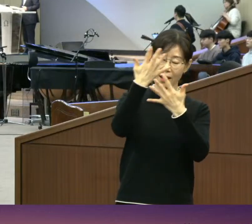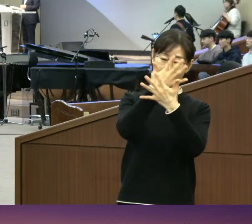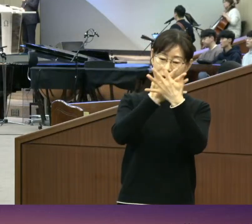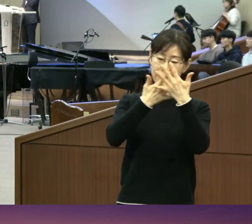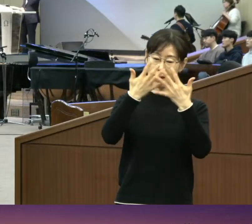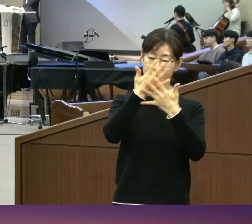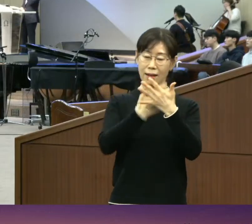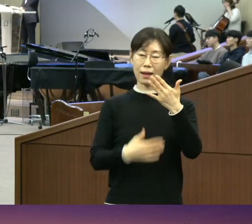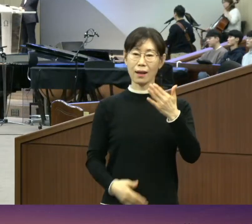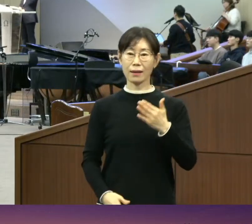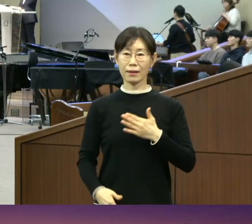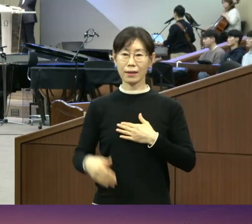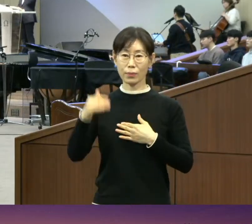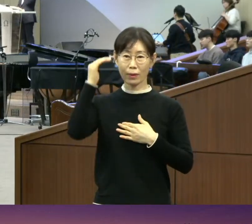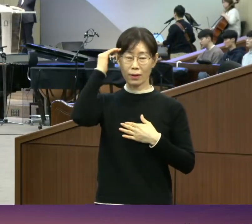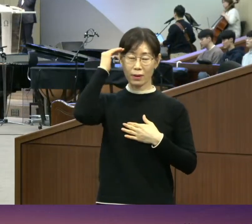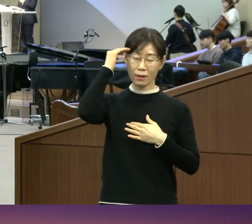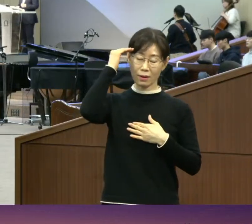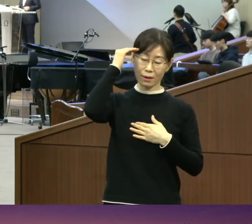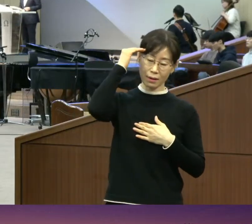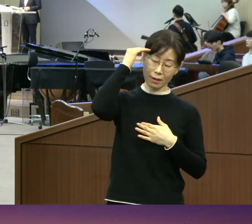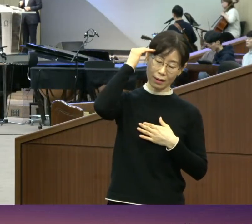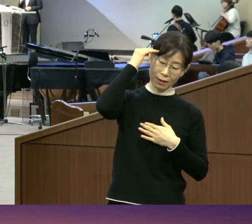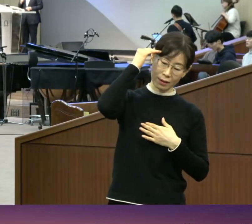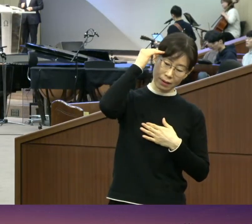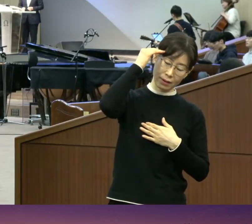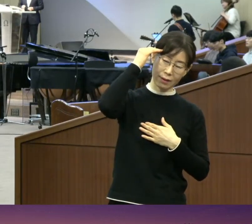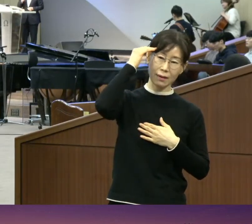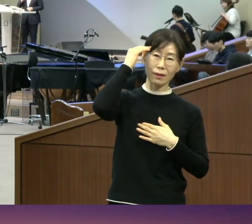안개가 날 가리워